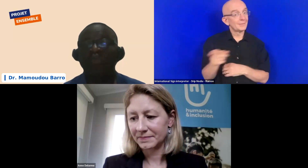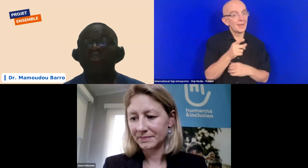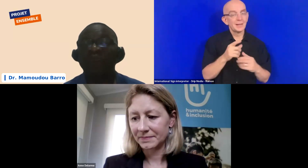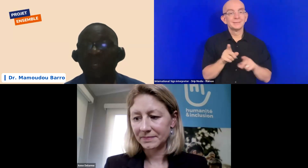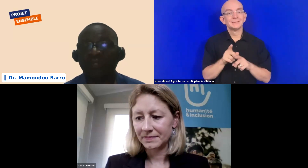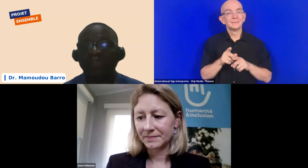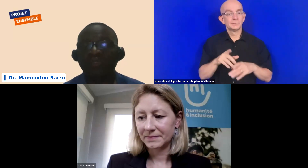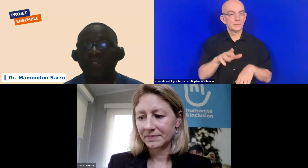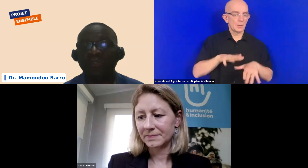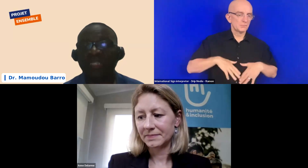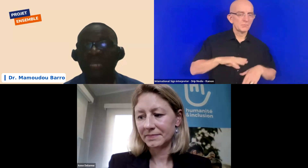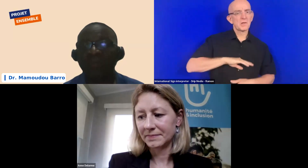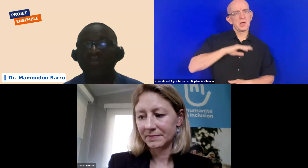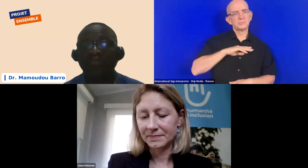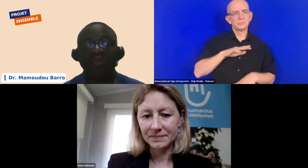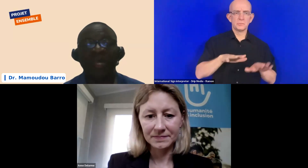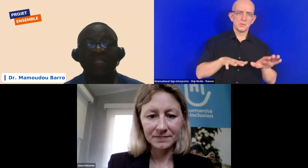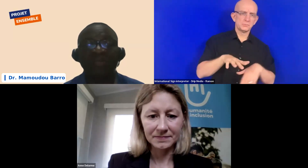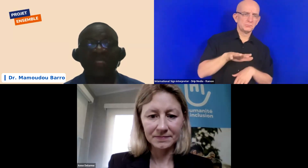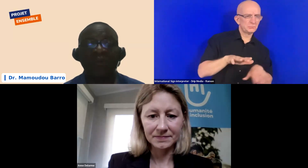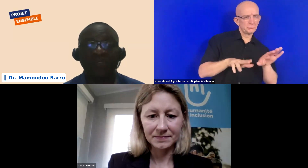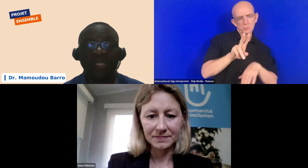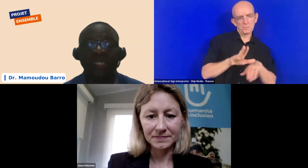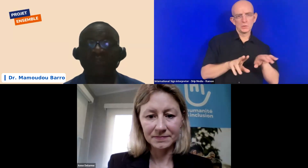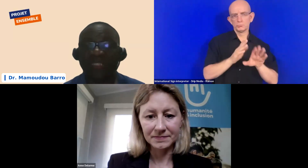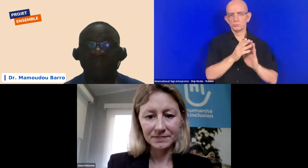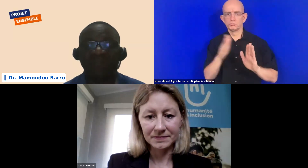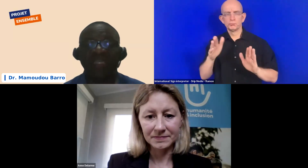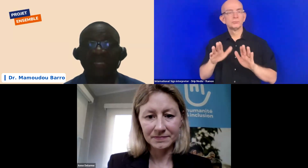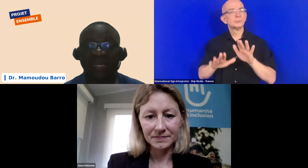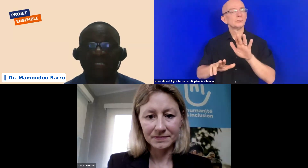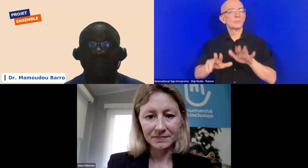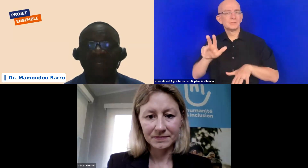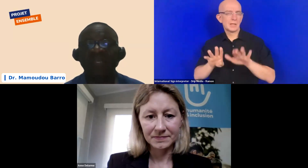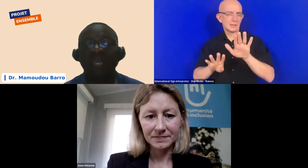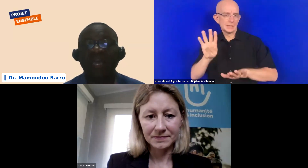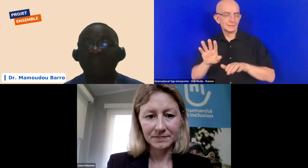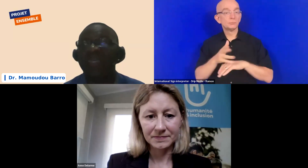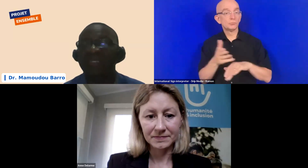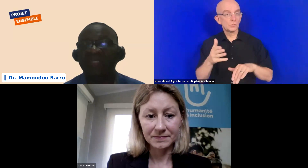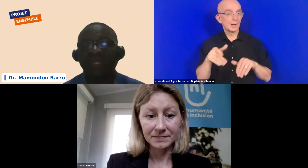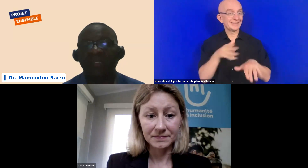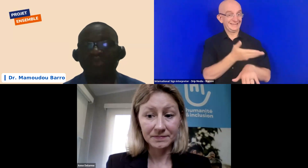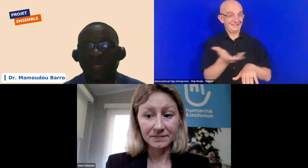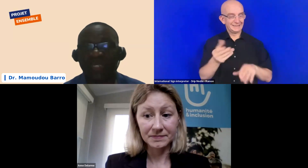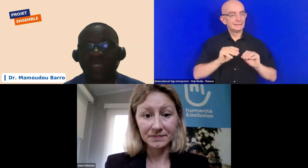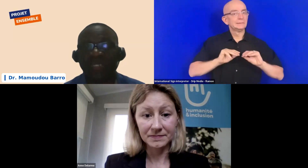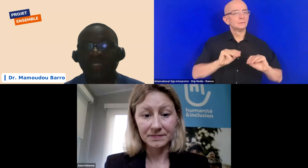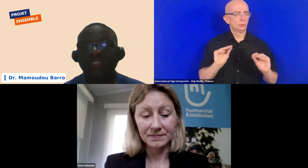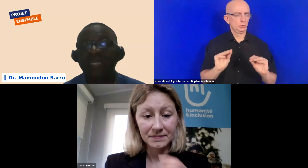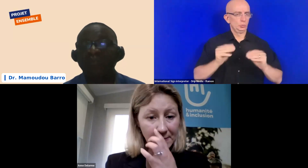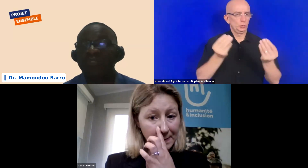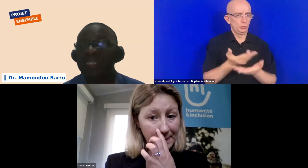garçons, dont 9 personnes en situation de handicap, pour animer des causeries éducatives interactives avec un kit